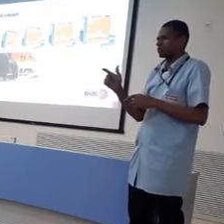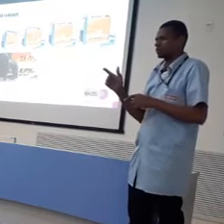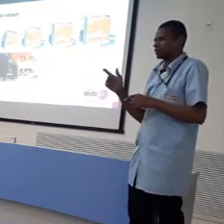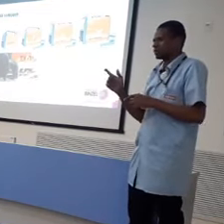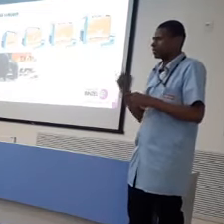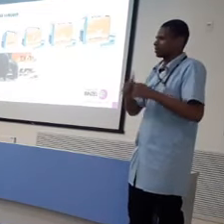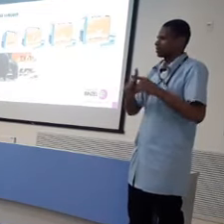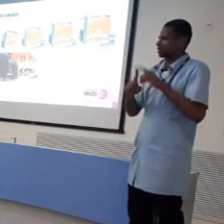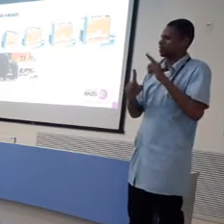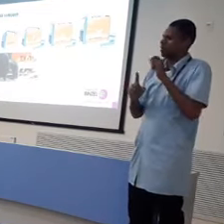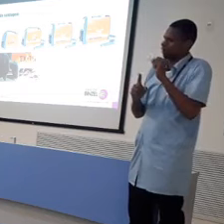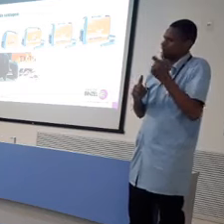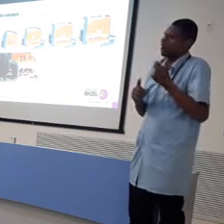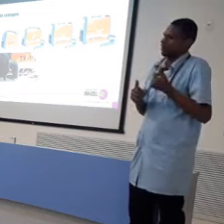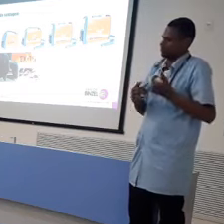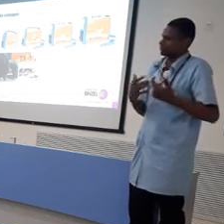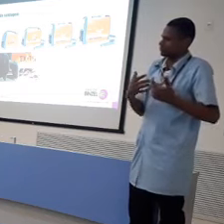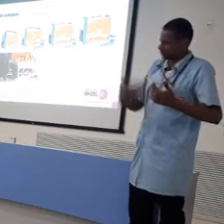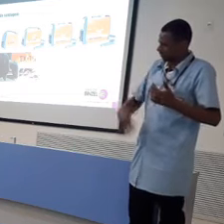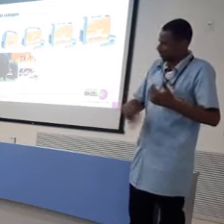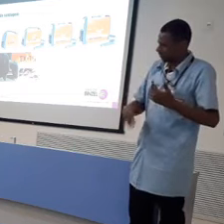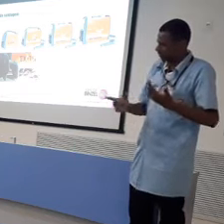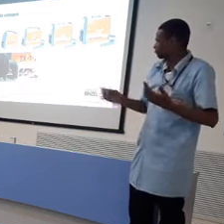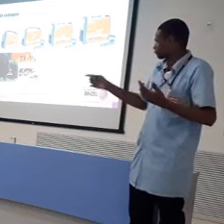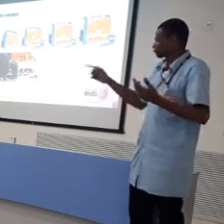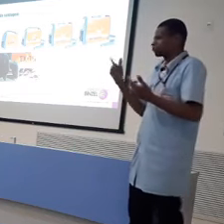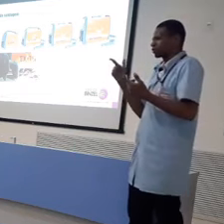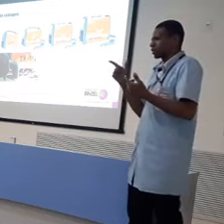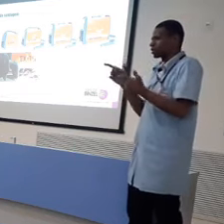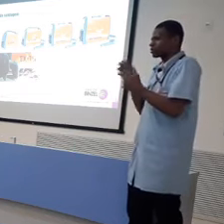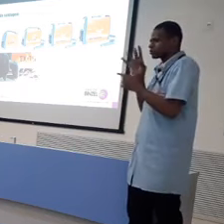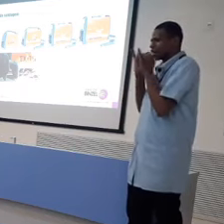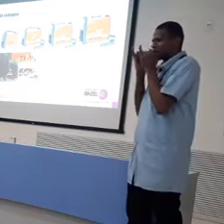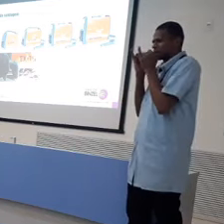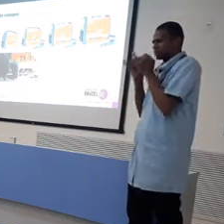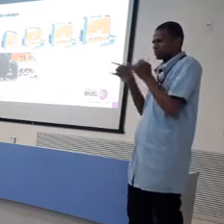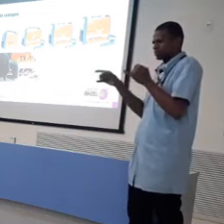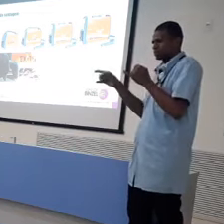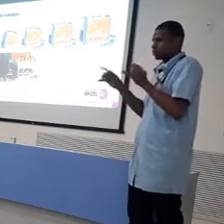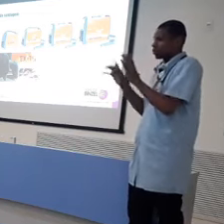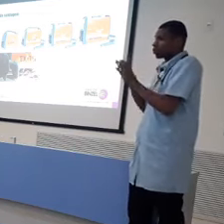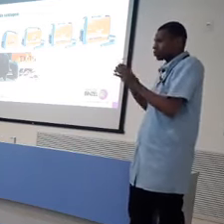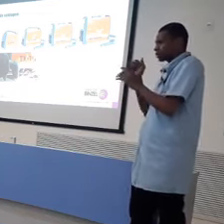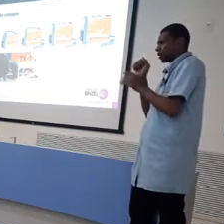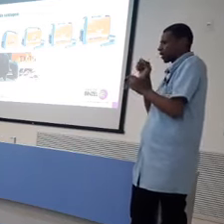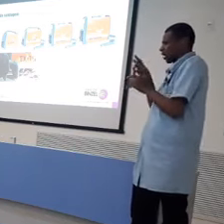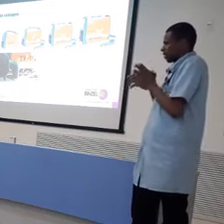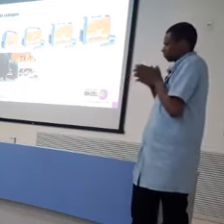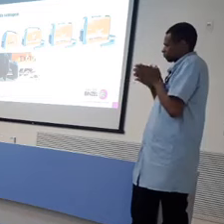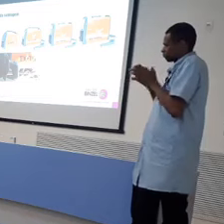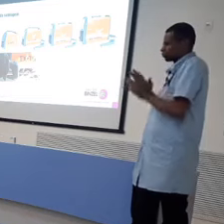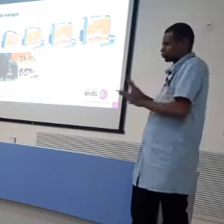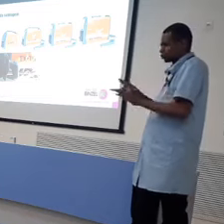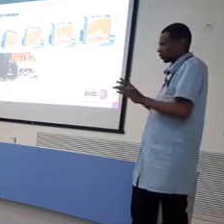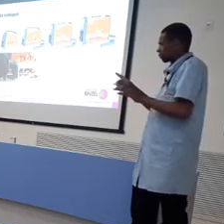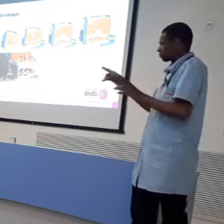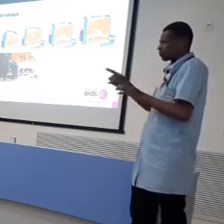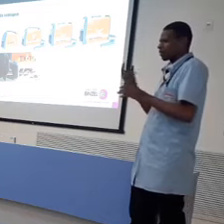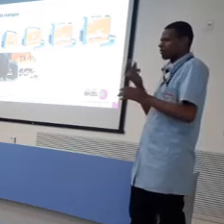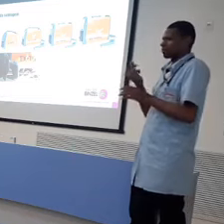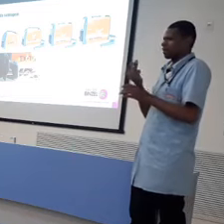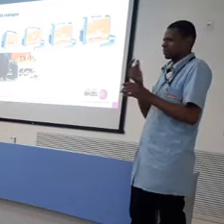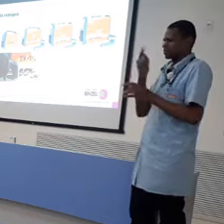custo. A única coisa que você vai usar de diferente aqui da energia elétrica é o ar comprimido. mas você não tem o custo